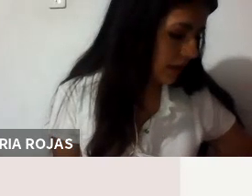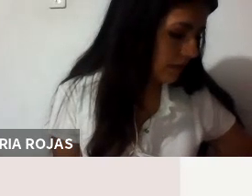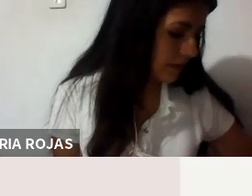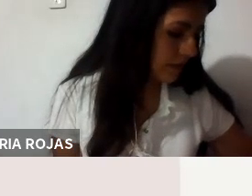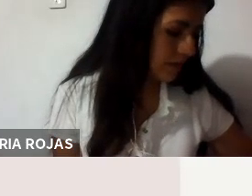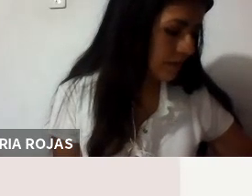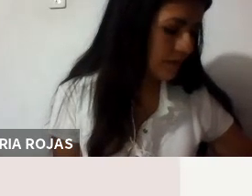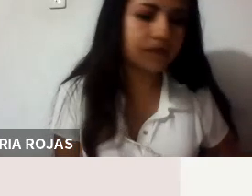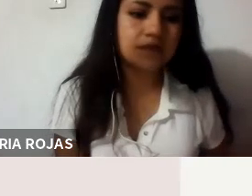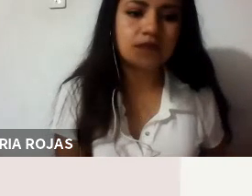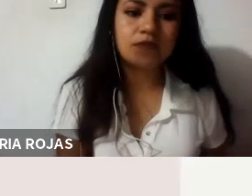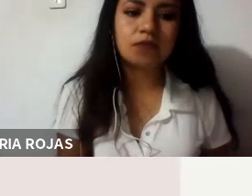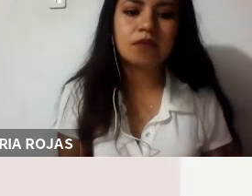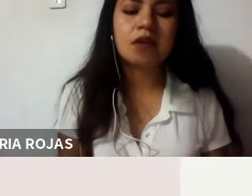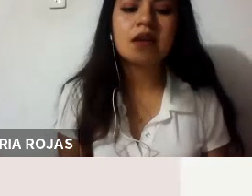sangre,